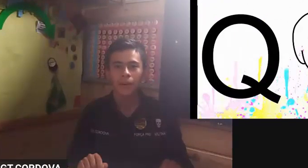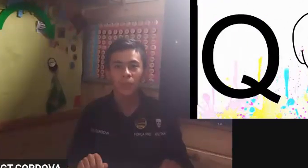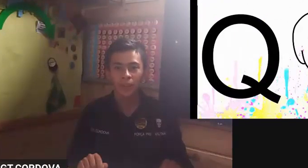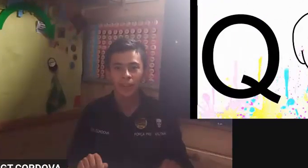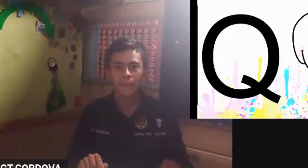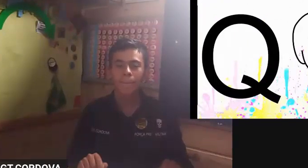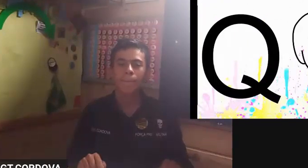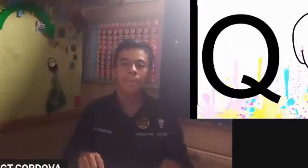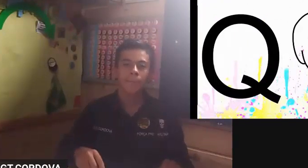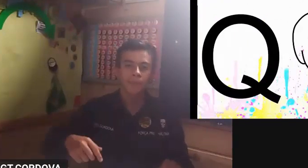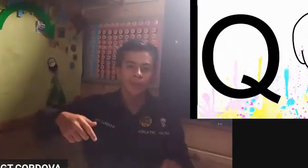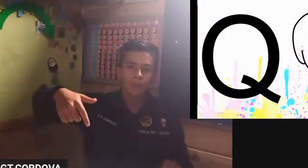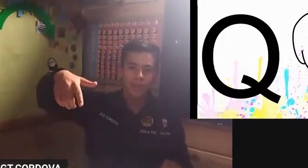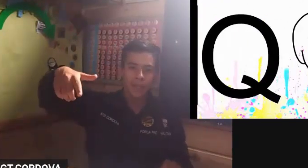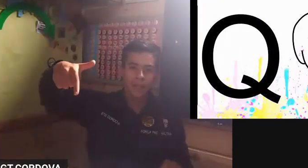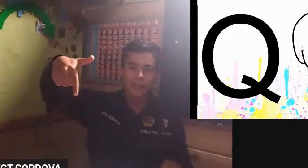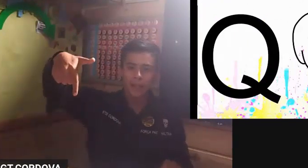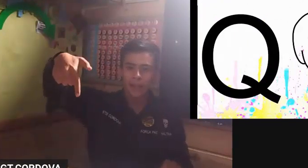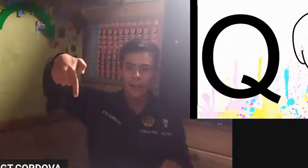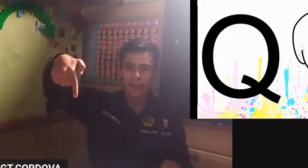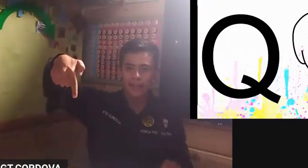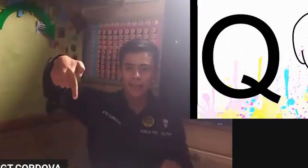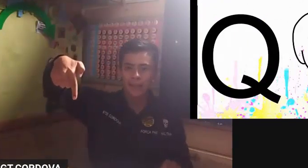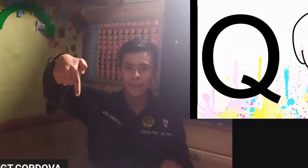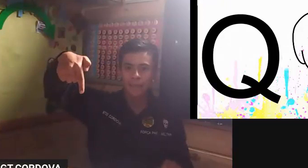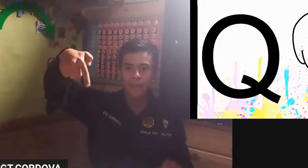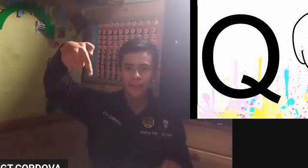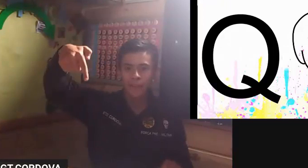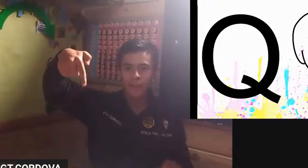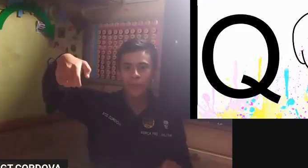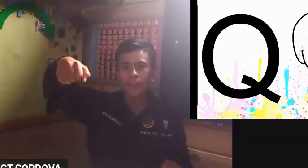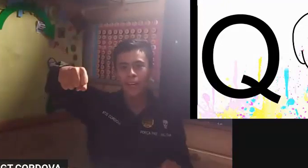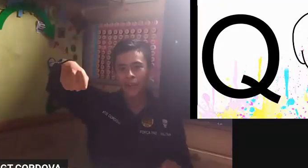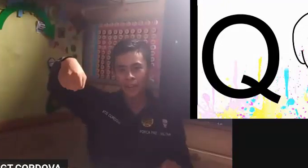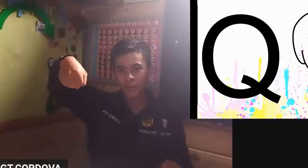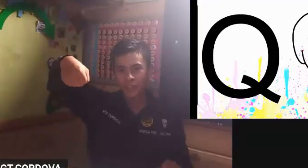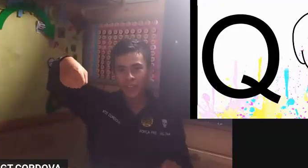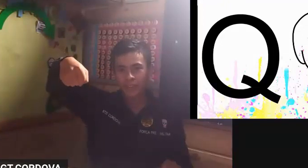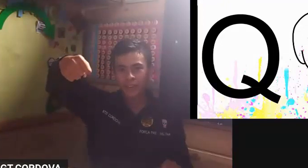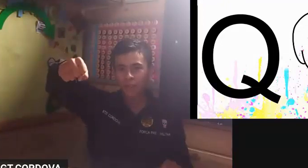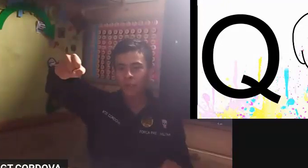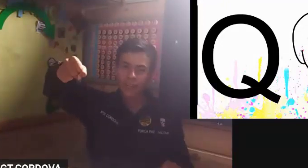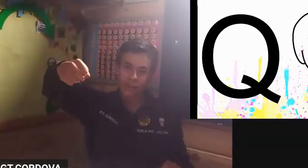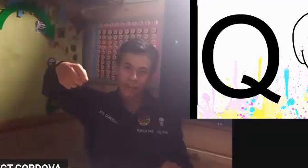O que? O que é assim. Então, o que é quase um zero, né? O que é quase um